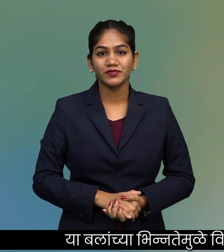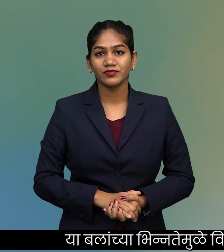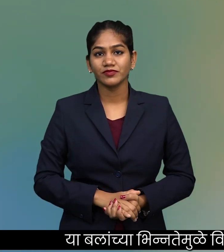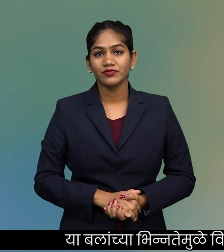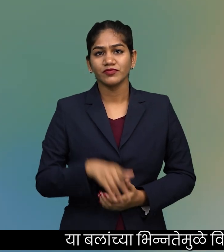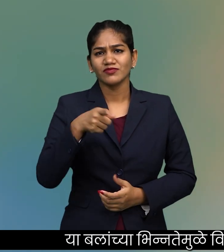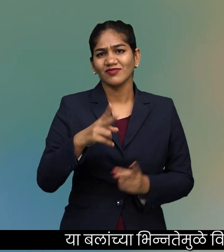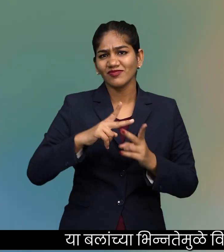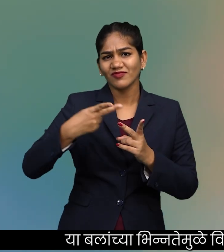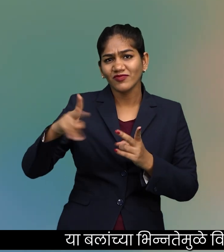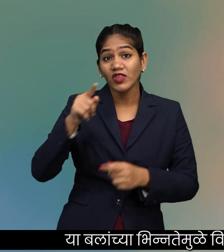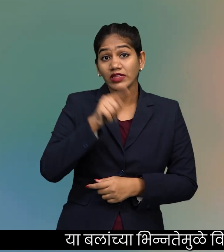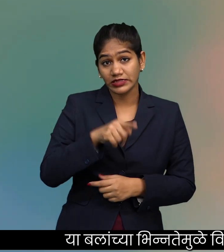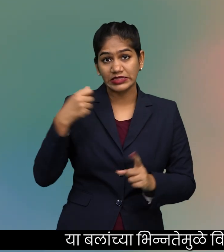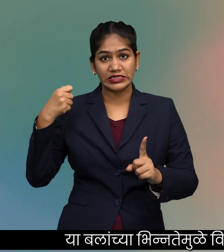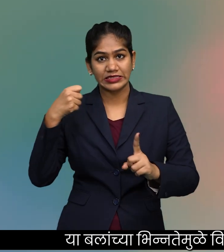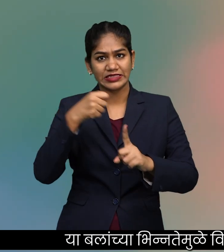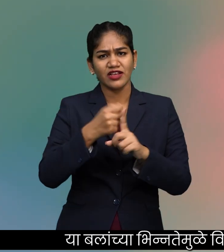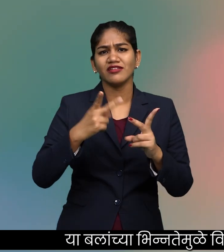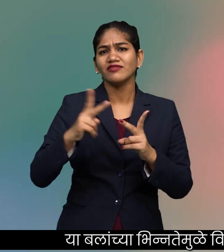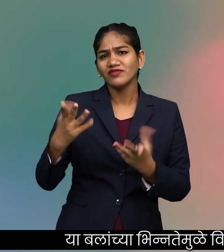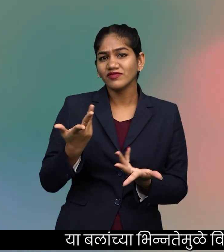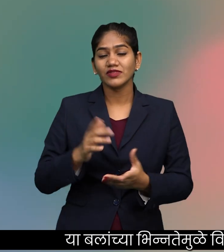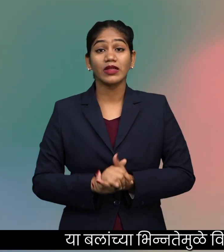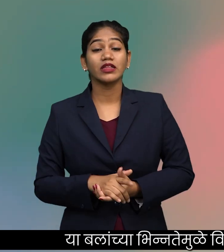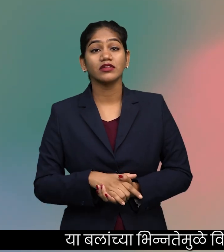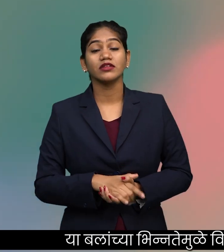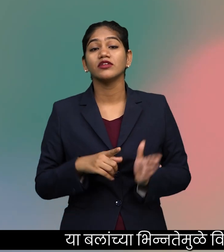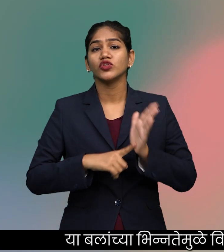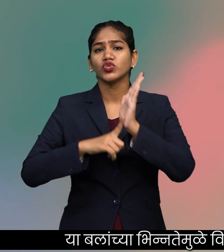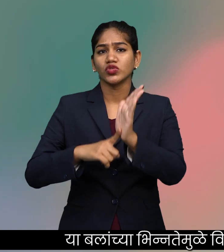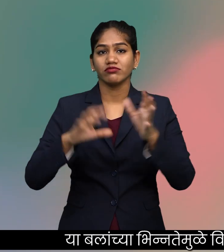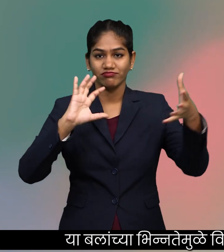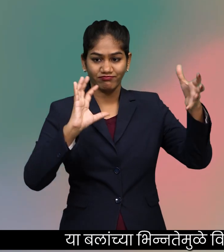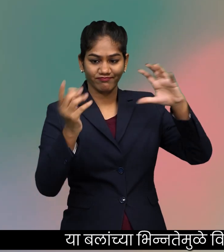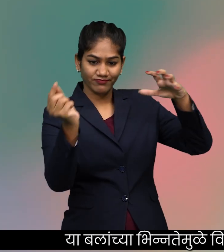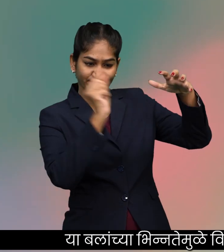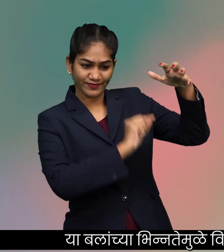या बलांच्या भिन्नतेमुळे विषुववृत्तीय पाणी ध्रुवांच्या दिशेने सरकते.